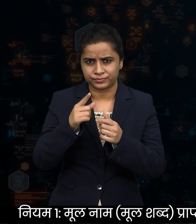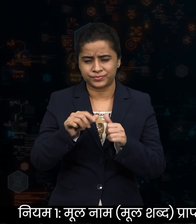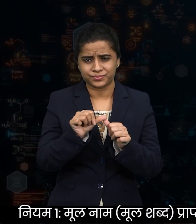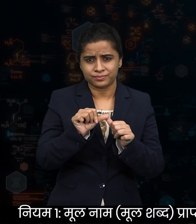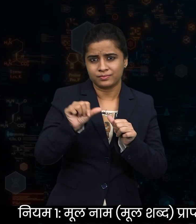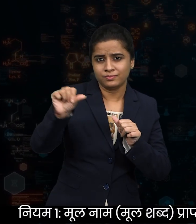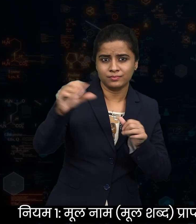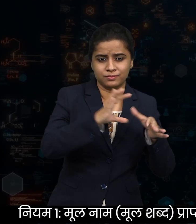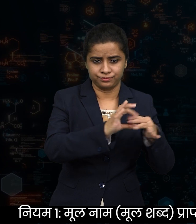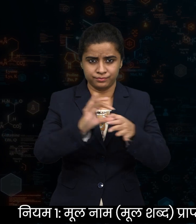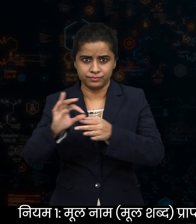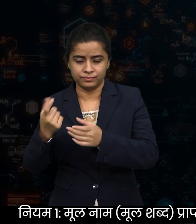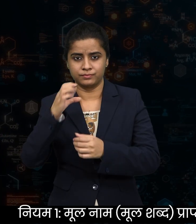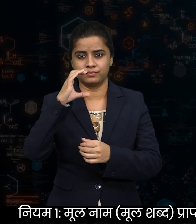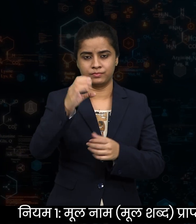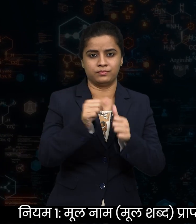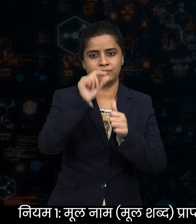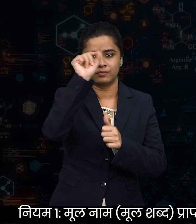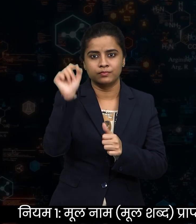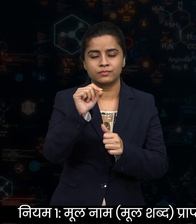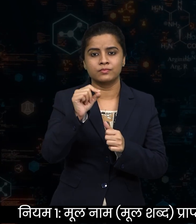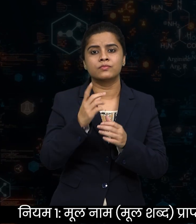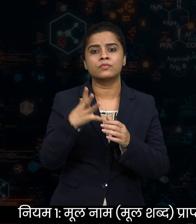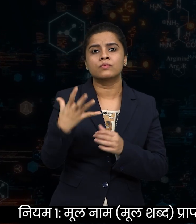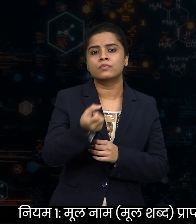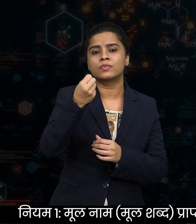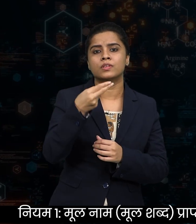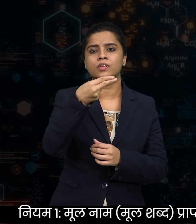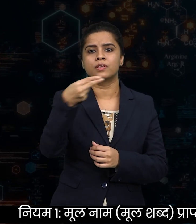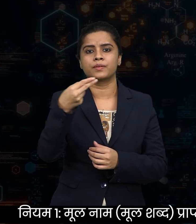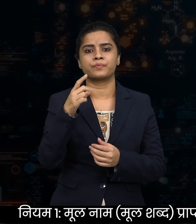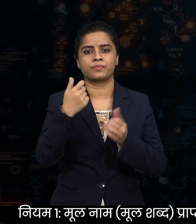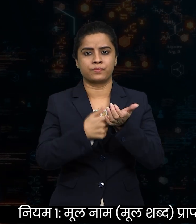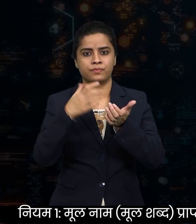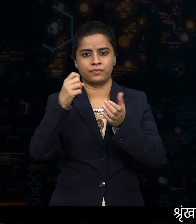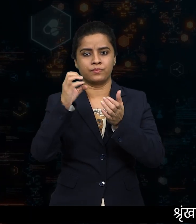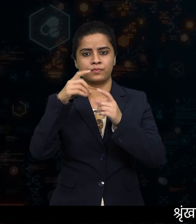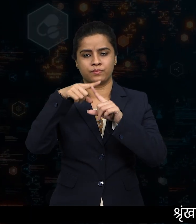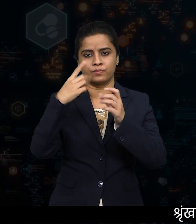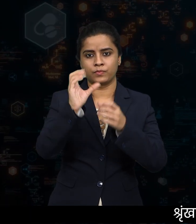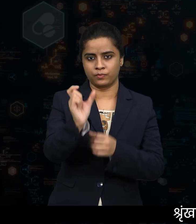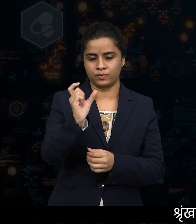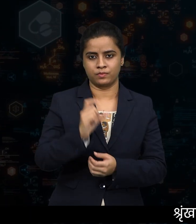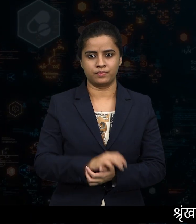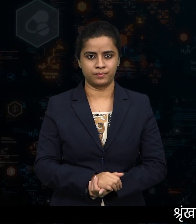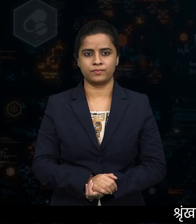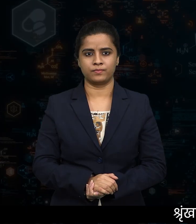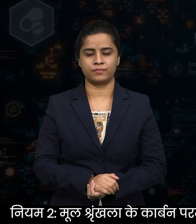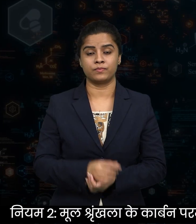मतलब मूल शब्द प्राप्त करने के लिए कार्बन परमाणुओं की सबसे लंबी श्रृंखला की पहचान करें। नियम